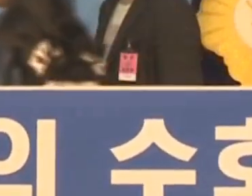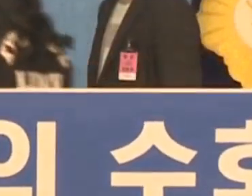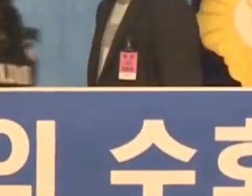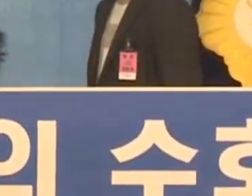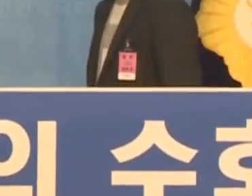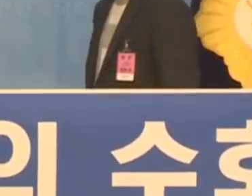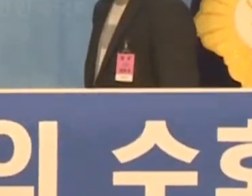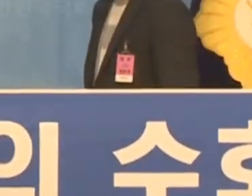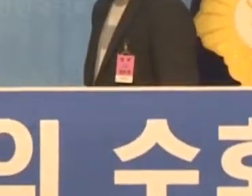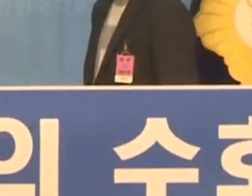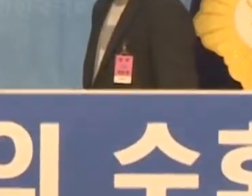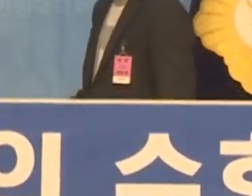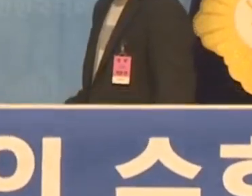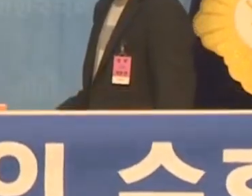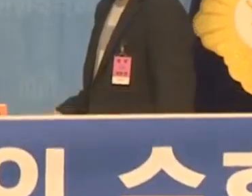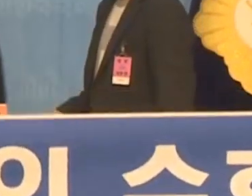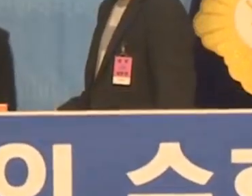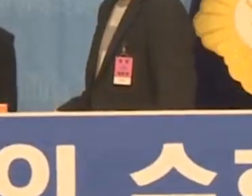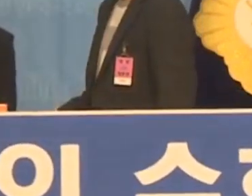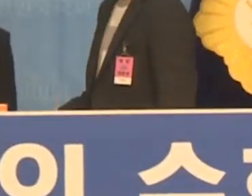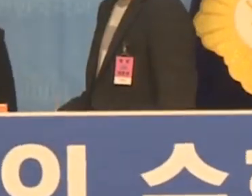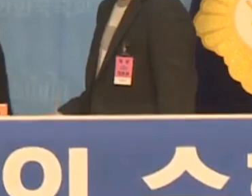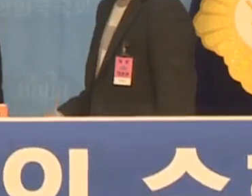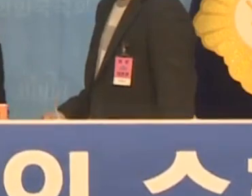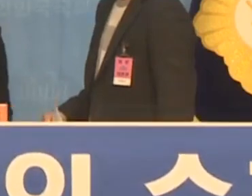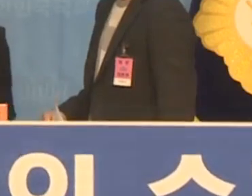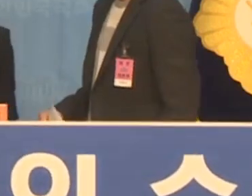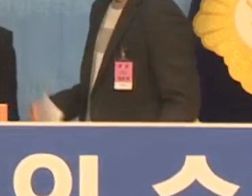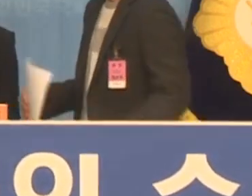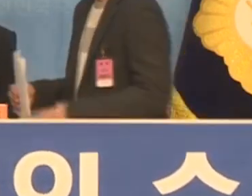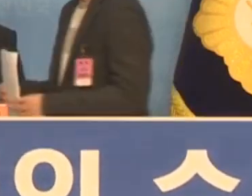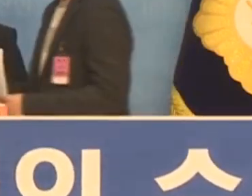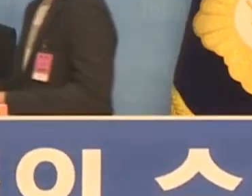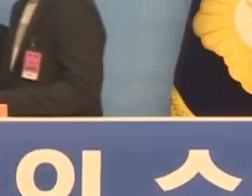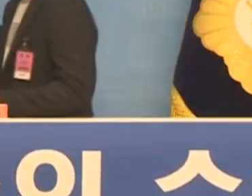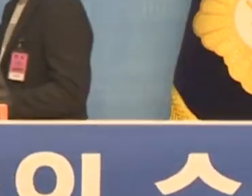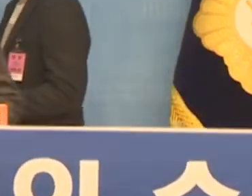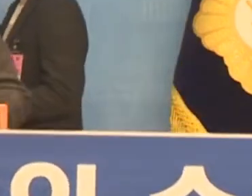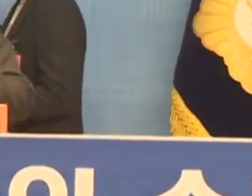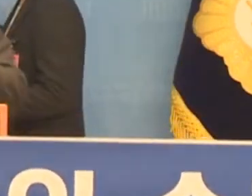초록색 전교 노란색 이게 되고